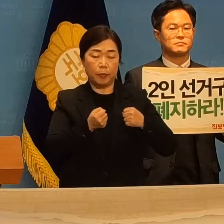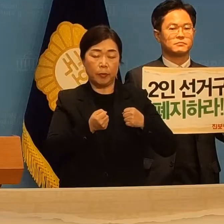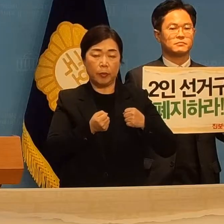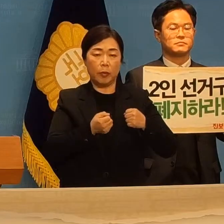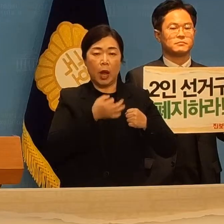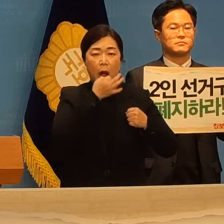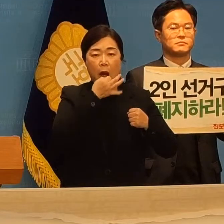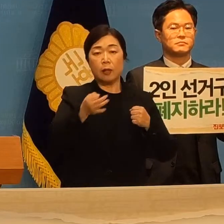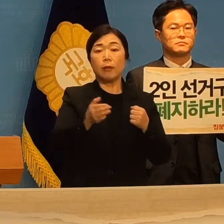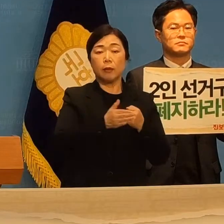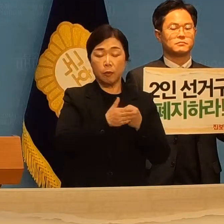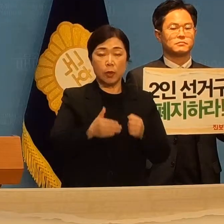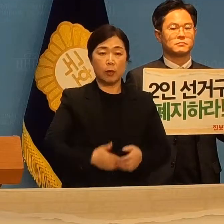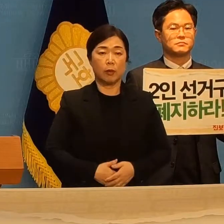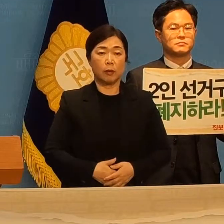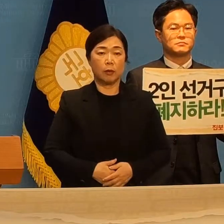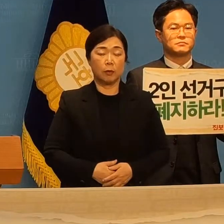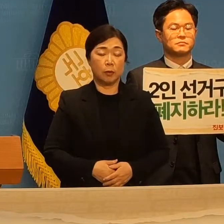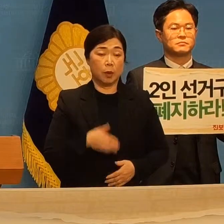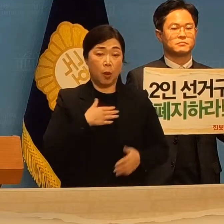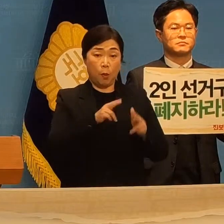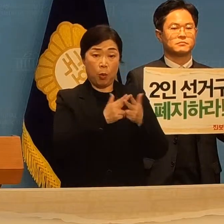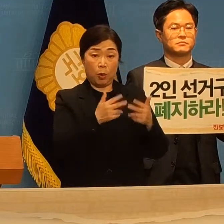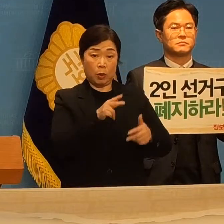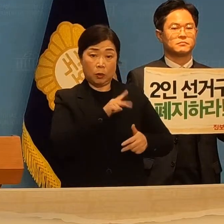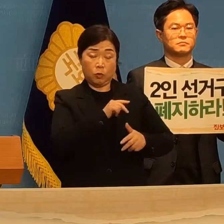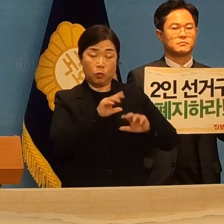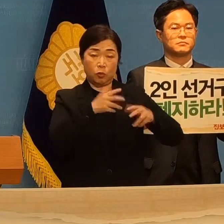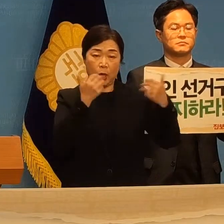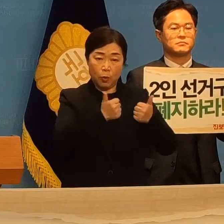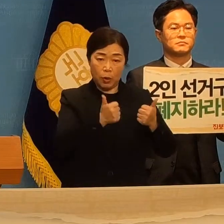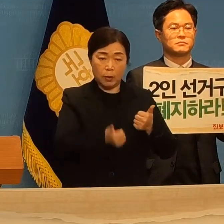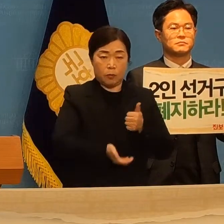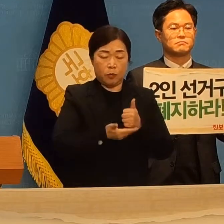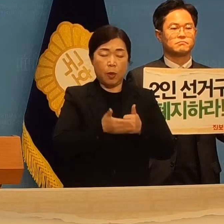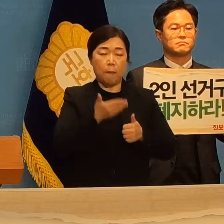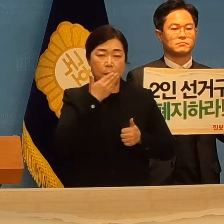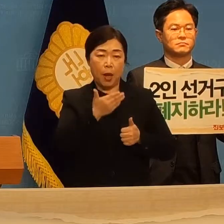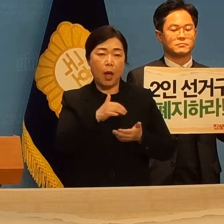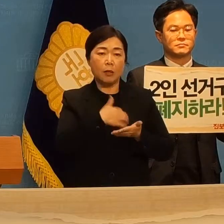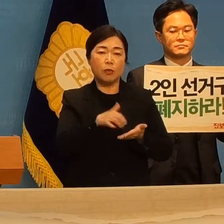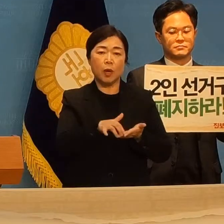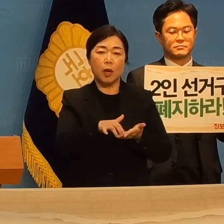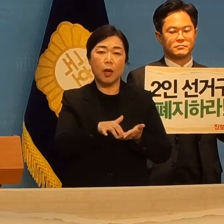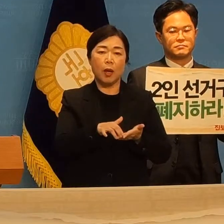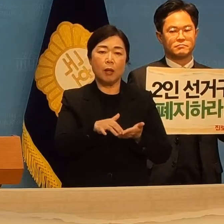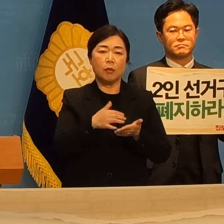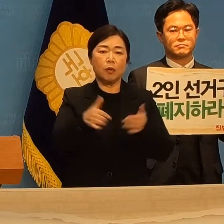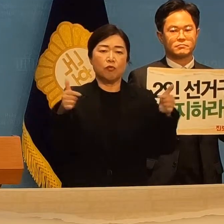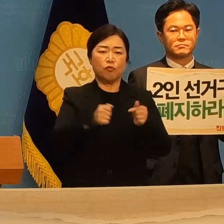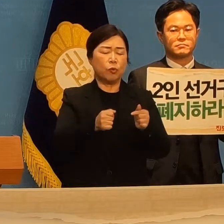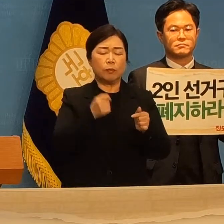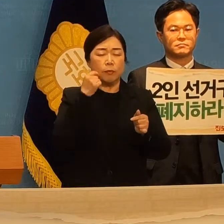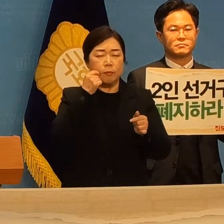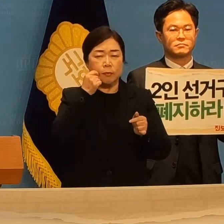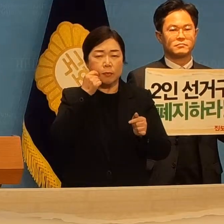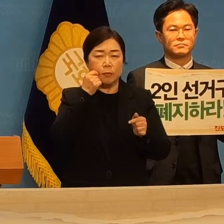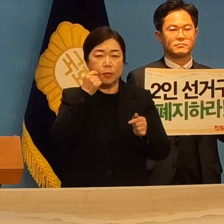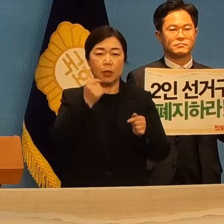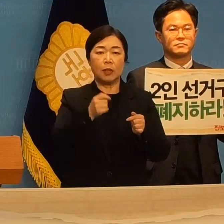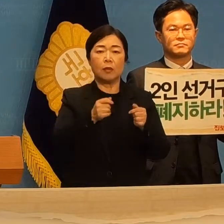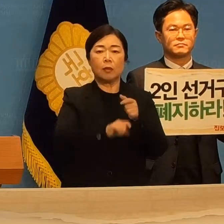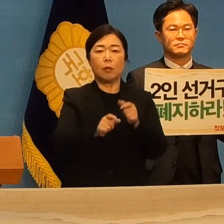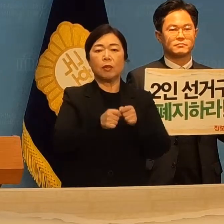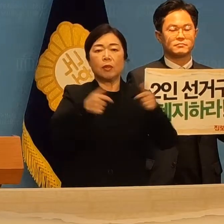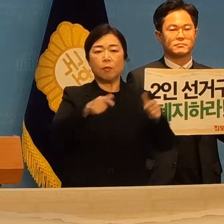것, 본인이 공천할 수 있는 기초의원 숫자를 뺏기지 않겠다는 것, 그 이유